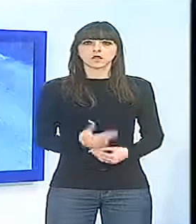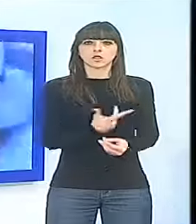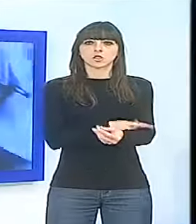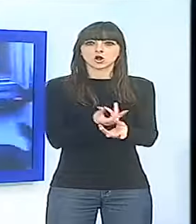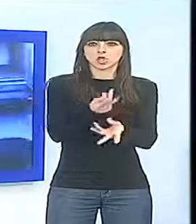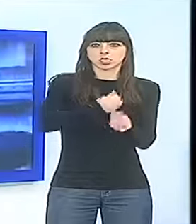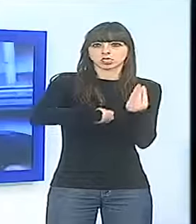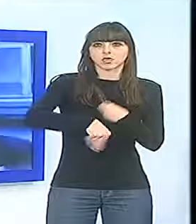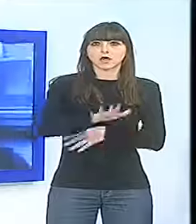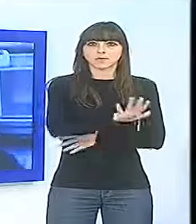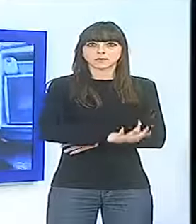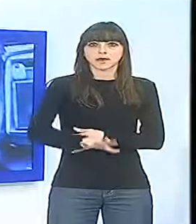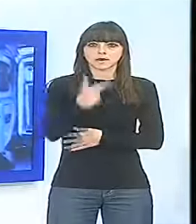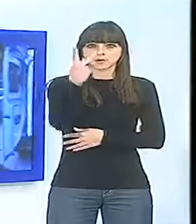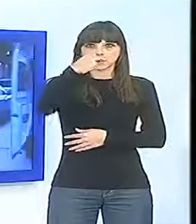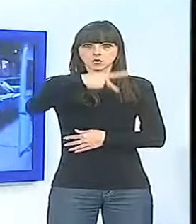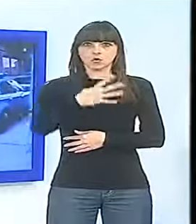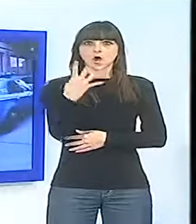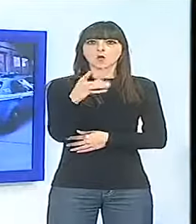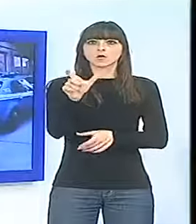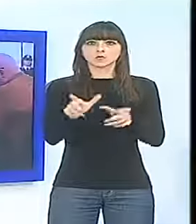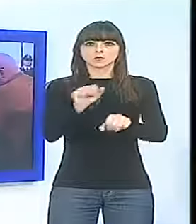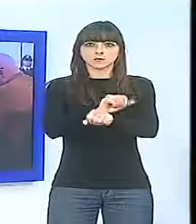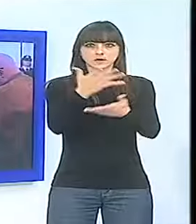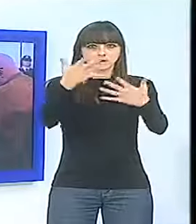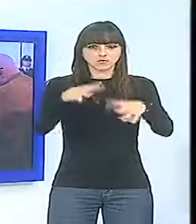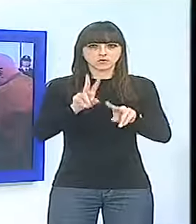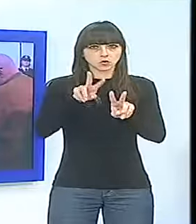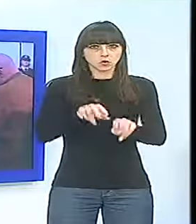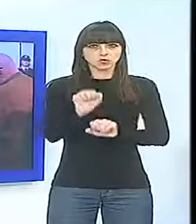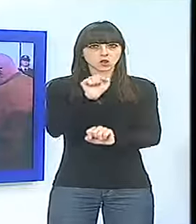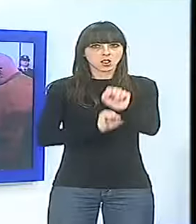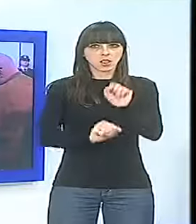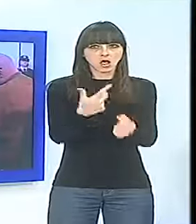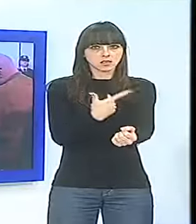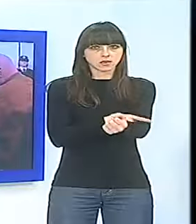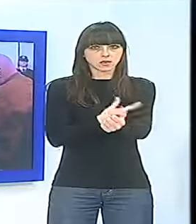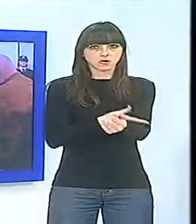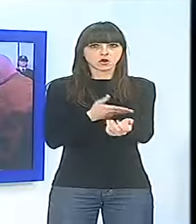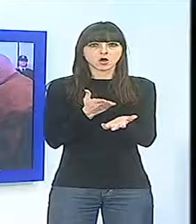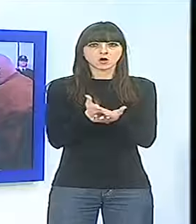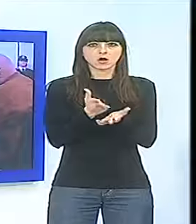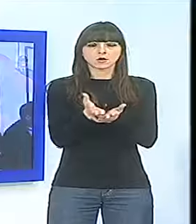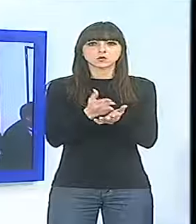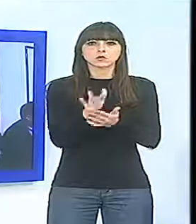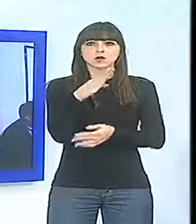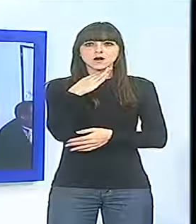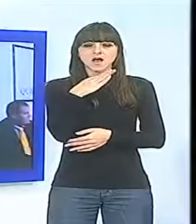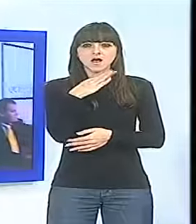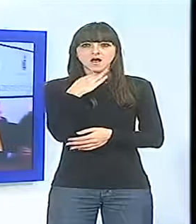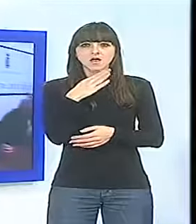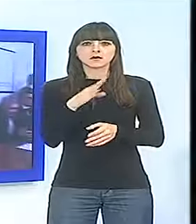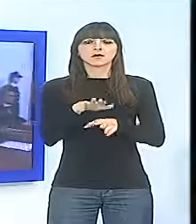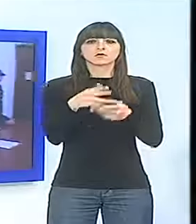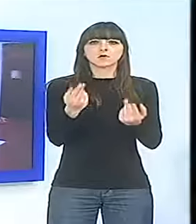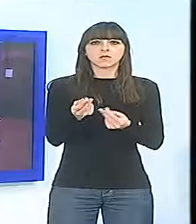Piana, 4 arrestati. Perquisizioni antidroga con l'ausilio delle unità cinofile, stroncato giro di stupefacenti tra